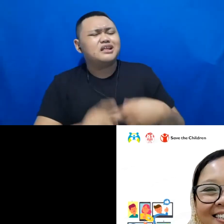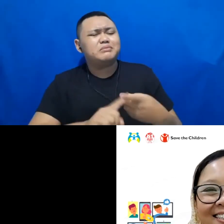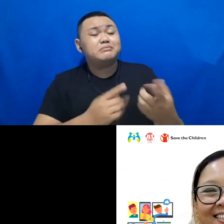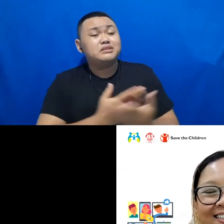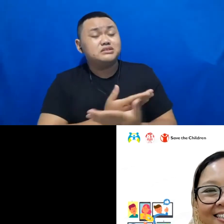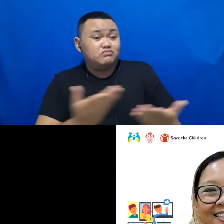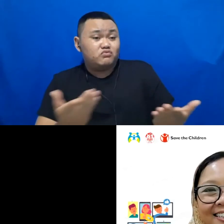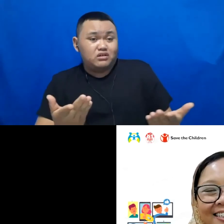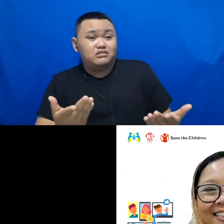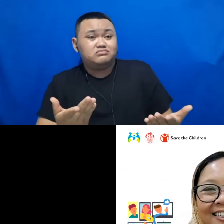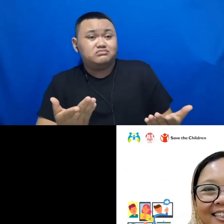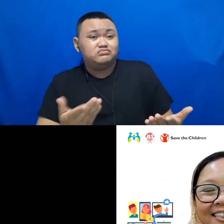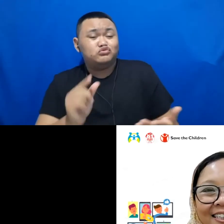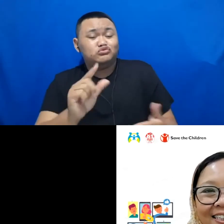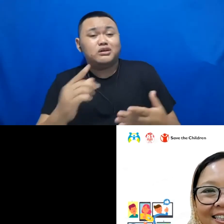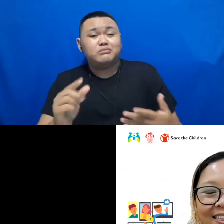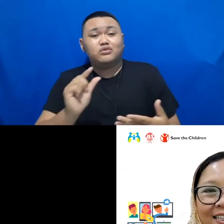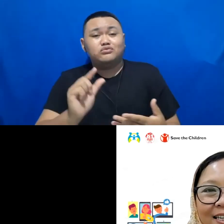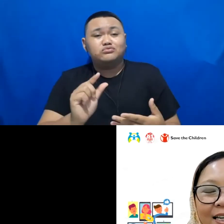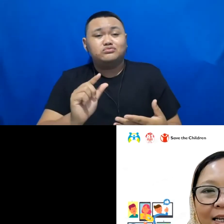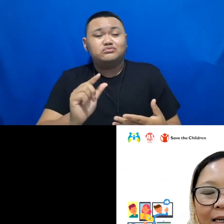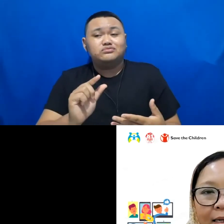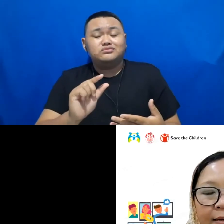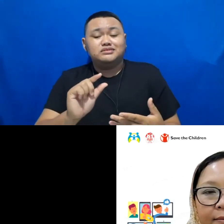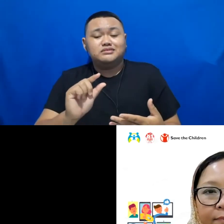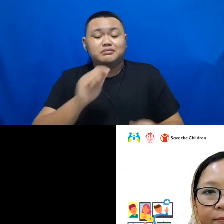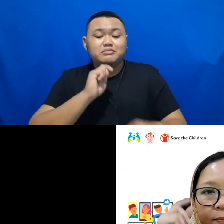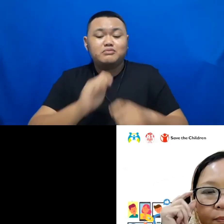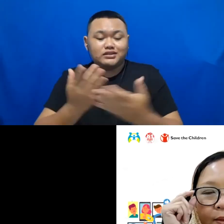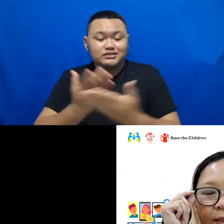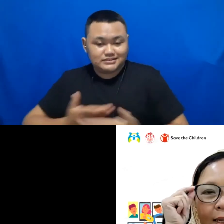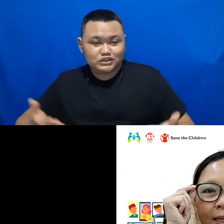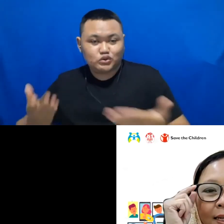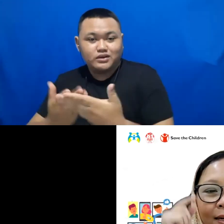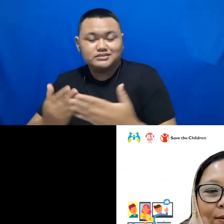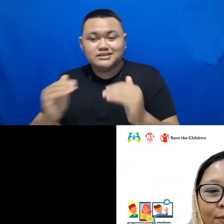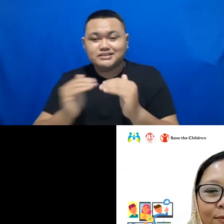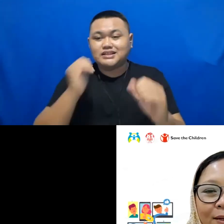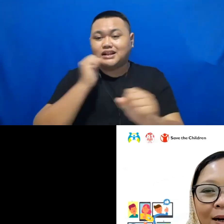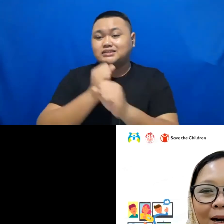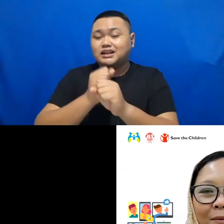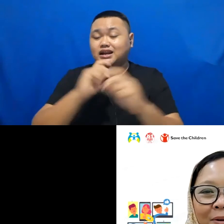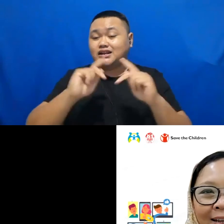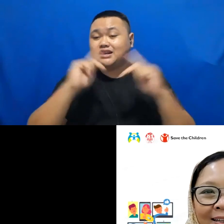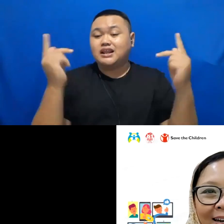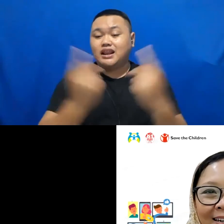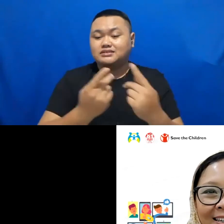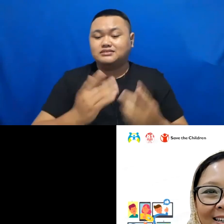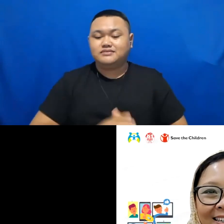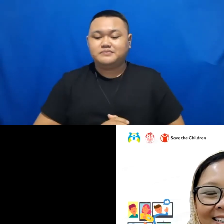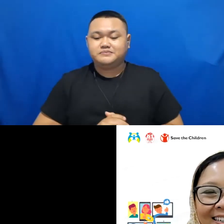Pak Imam dan Bu Fitri. Saya ikut senang begitu dengan